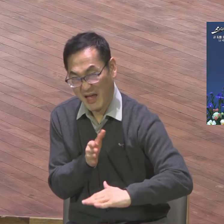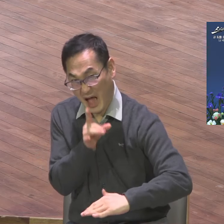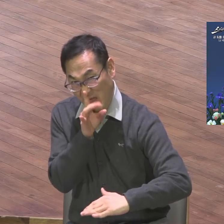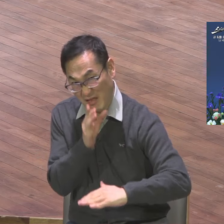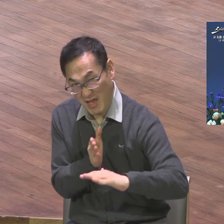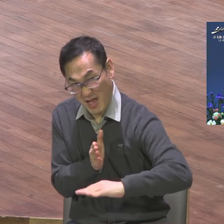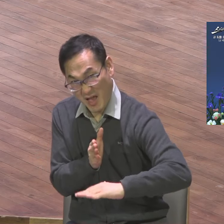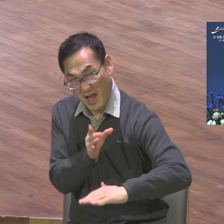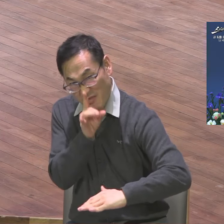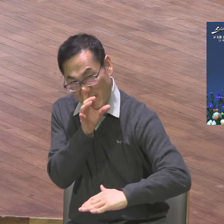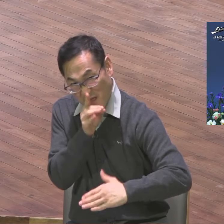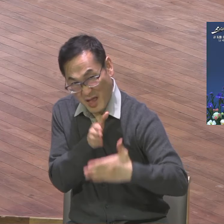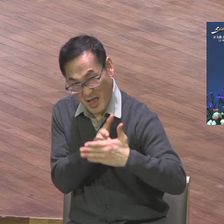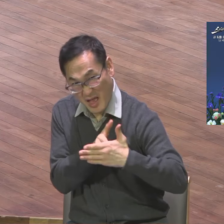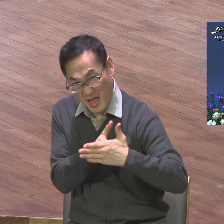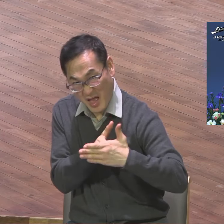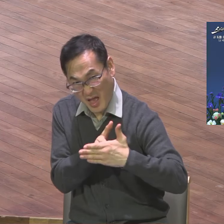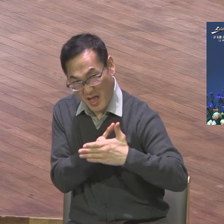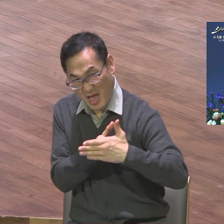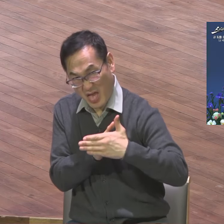마치 다 타버린 것 같은